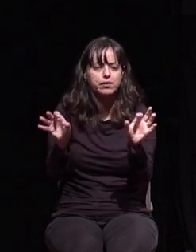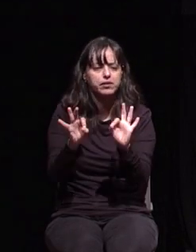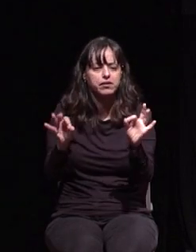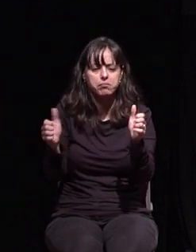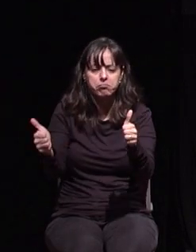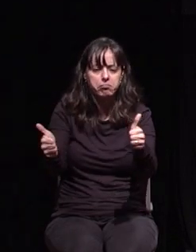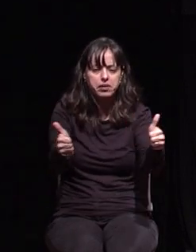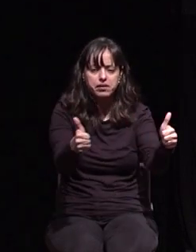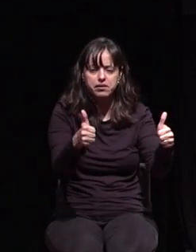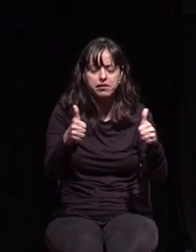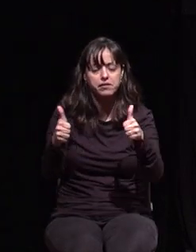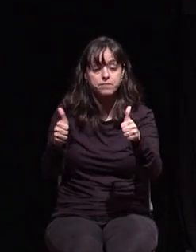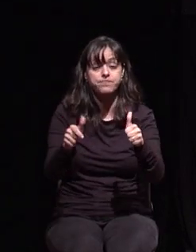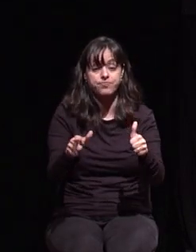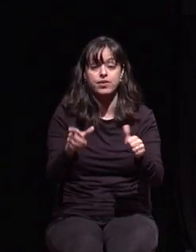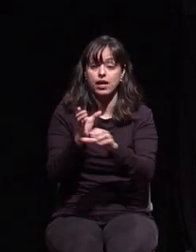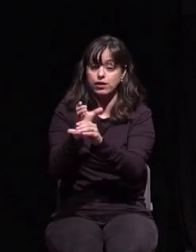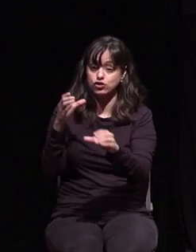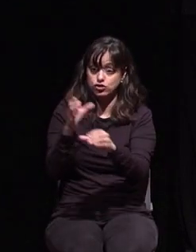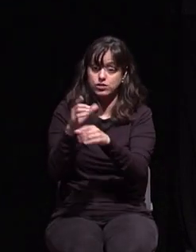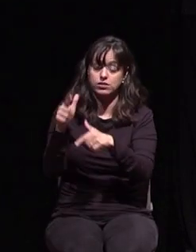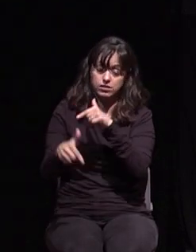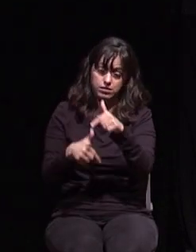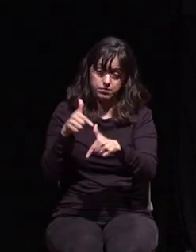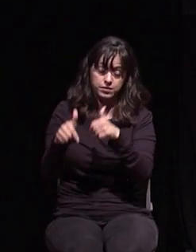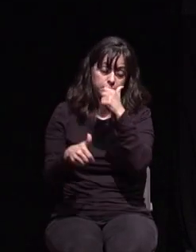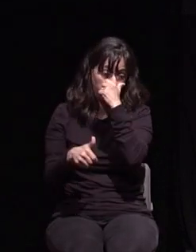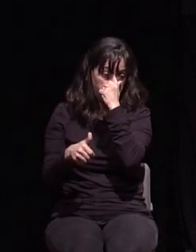bem, né? Normalmente, os engenheiros trabalham com